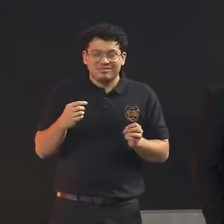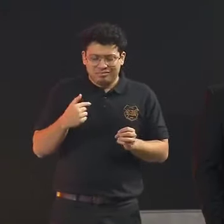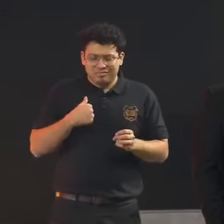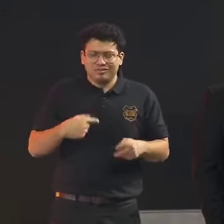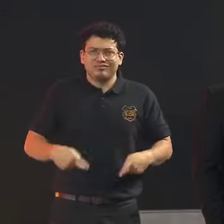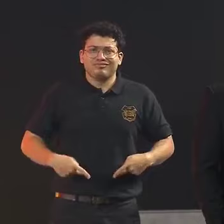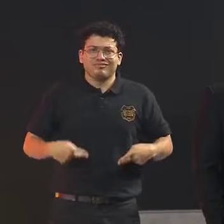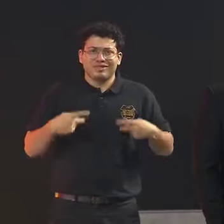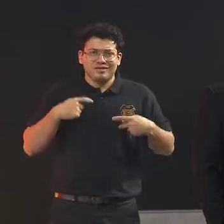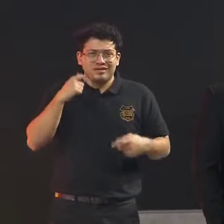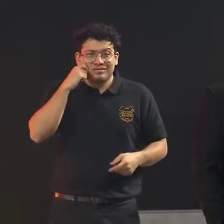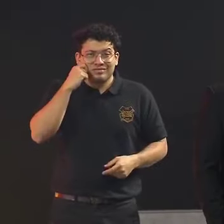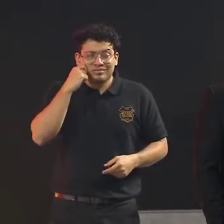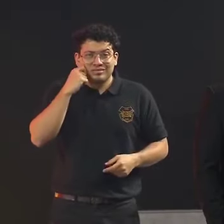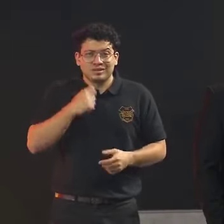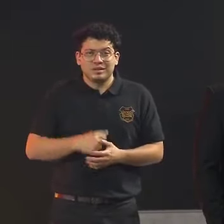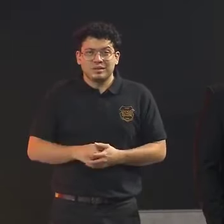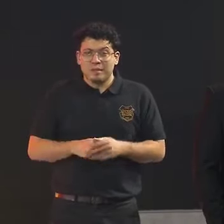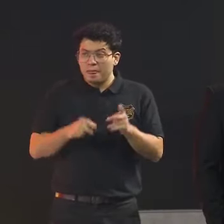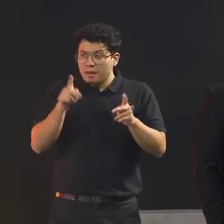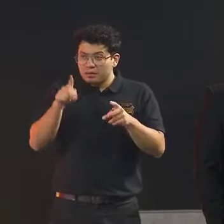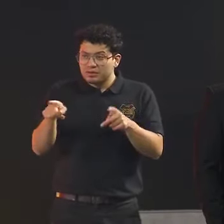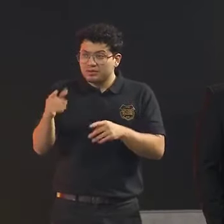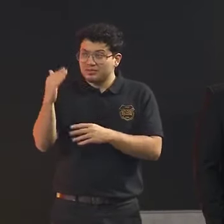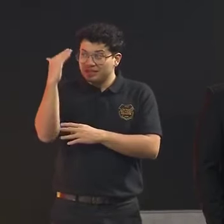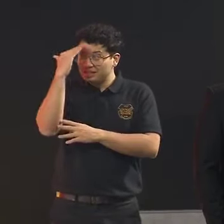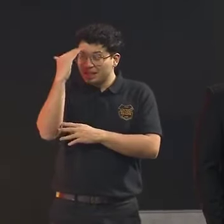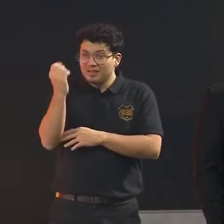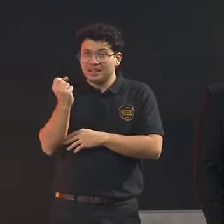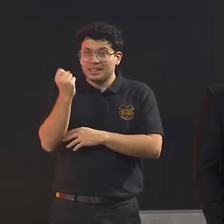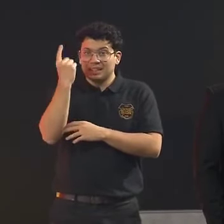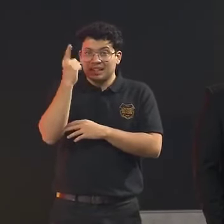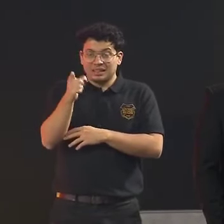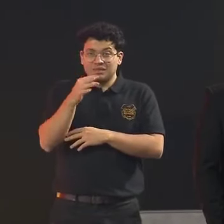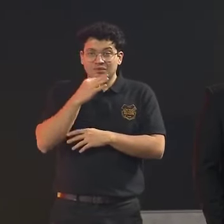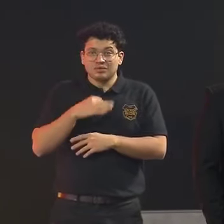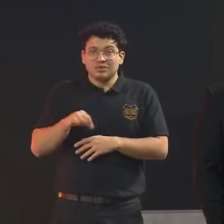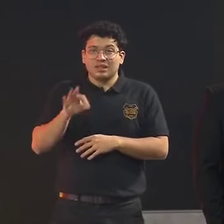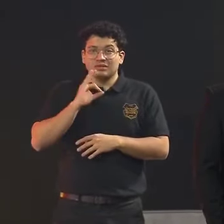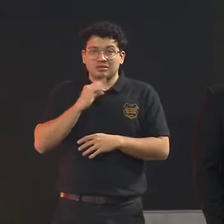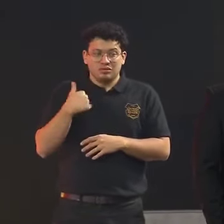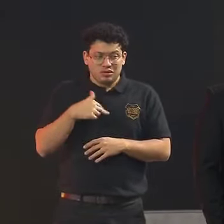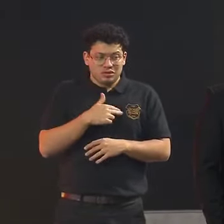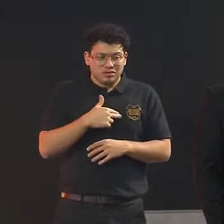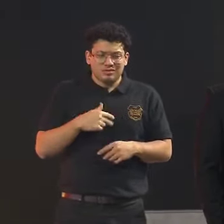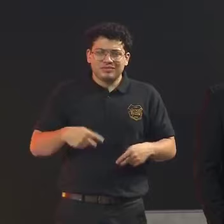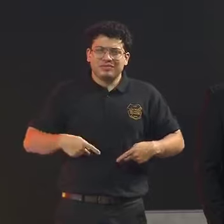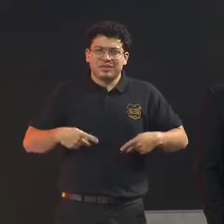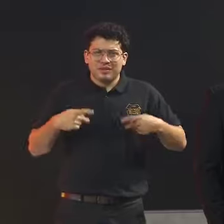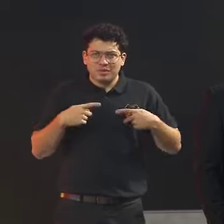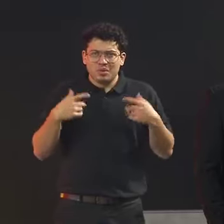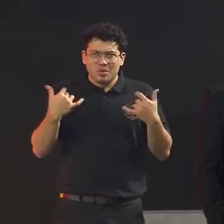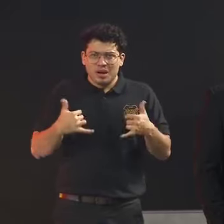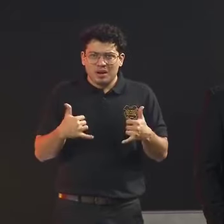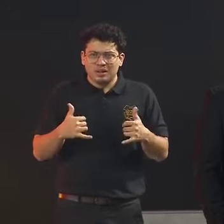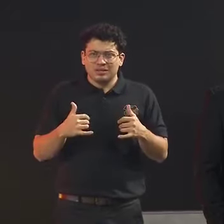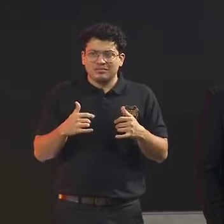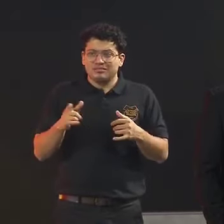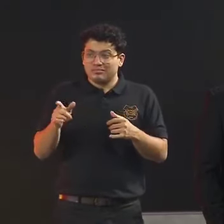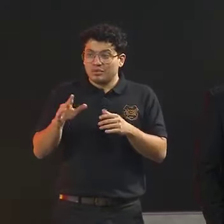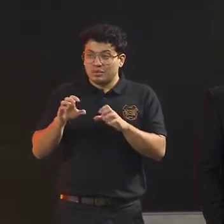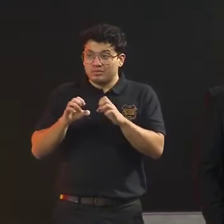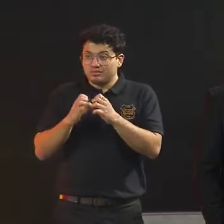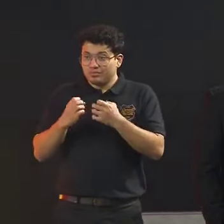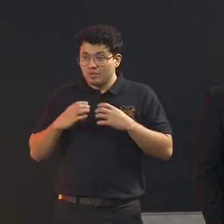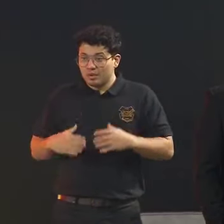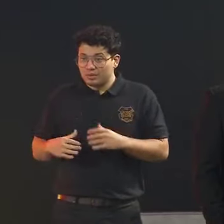propia. Si alguien sabe y entiende toda esa frustración que vivimos jugadores, cuerpo técnico y dirigencia, soy